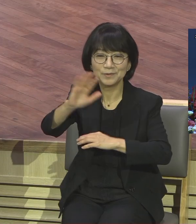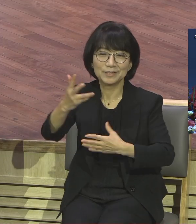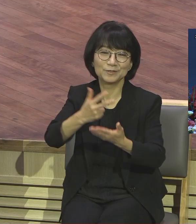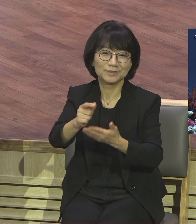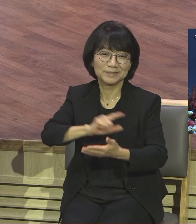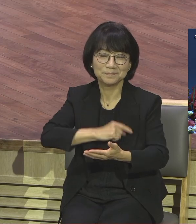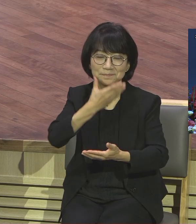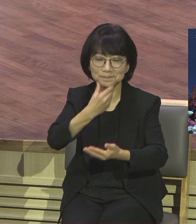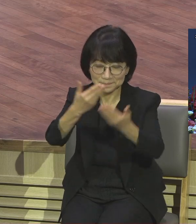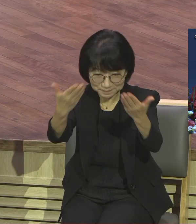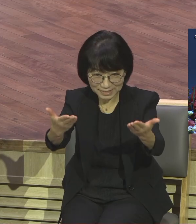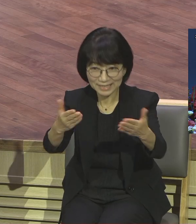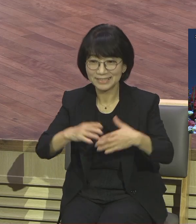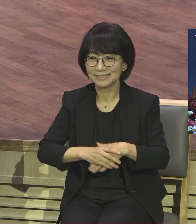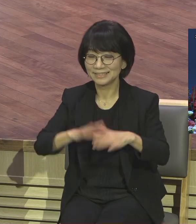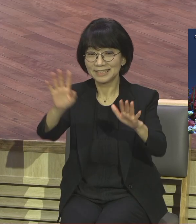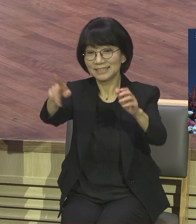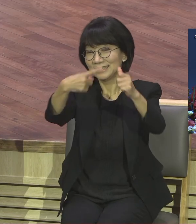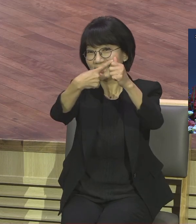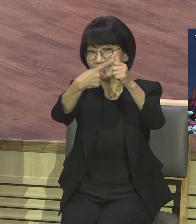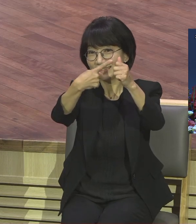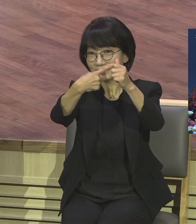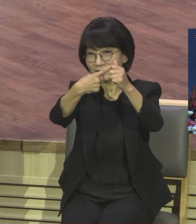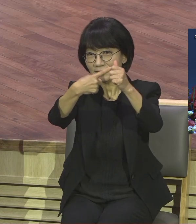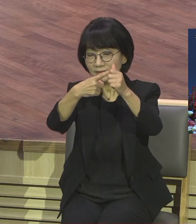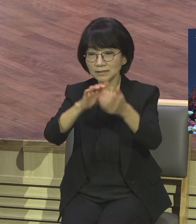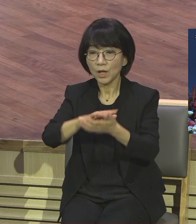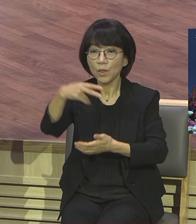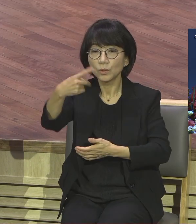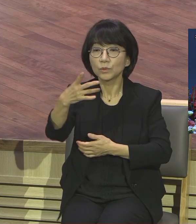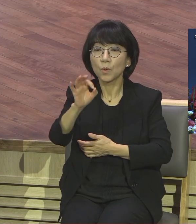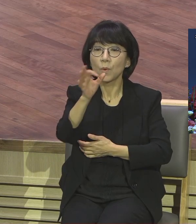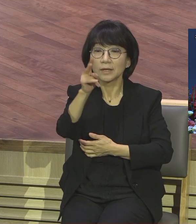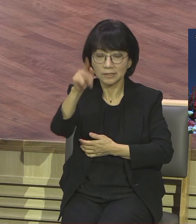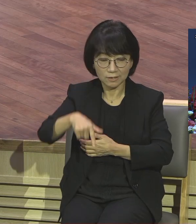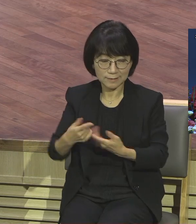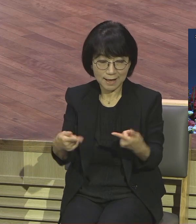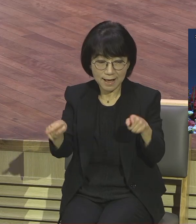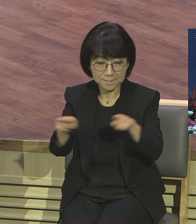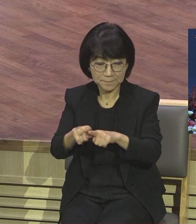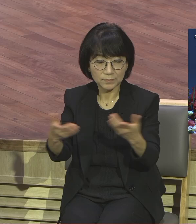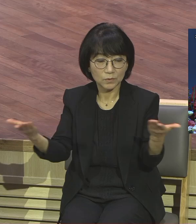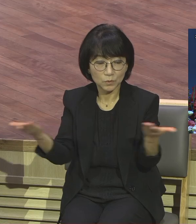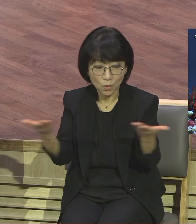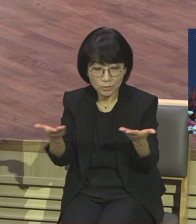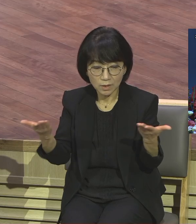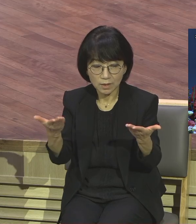주님으로 축복합니다. 그럼 첫째로 동역의 모델 빌립과 바돌로매입니다.